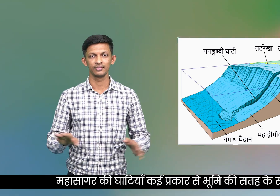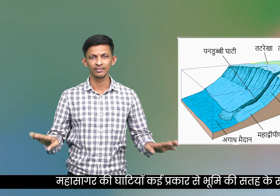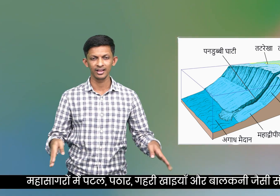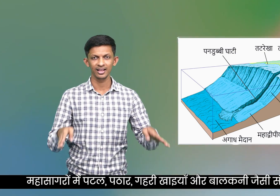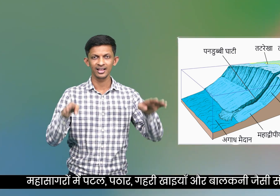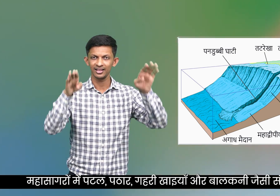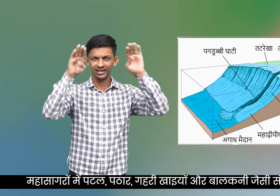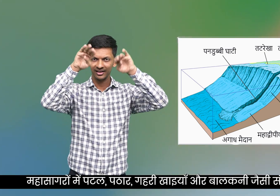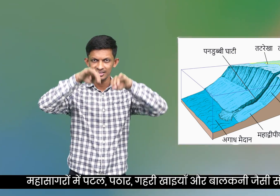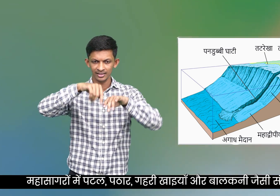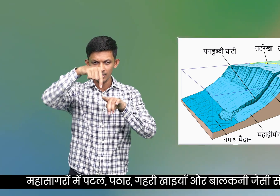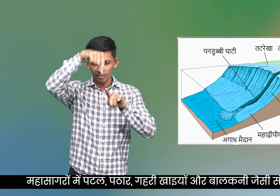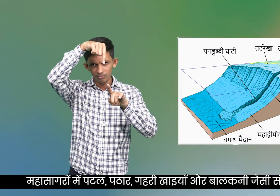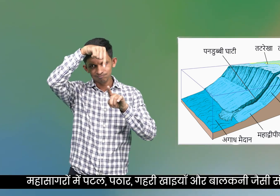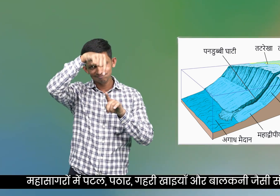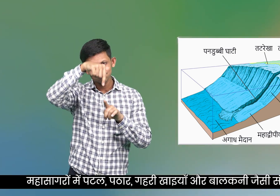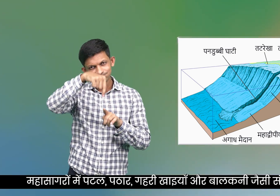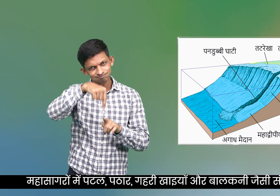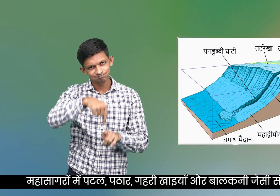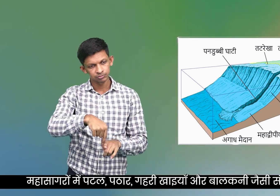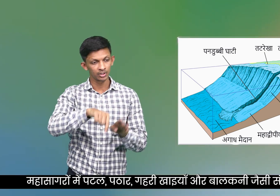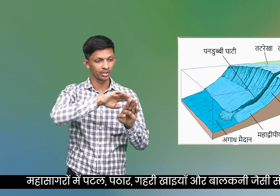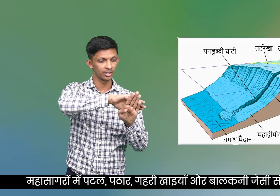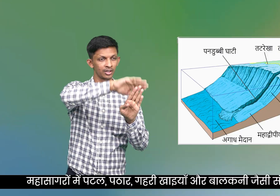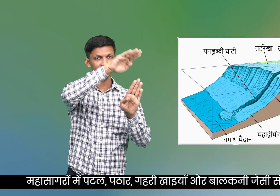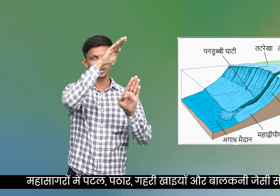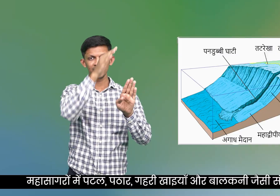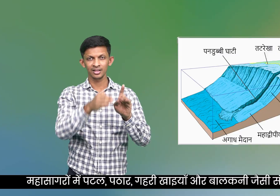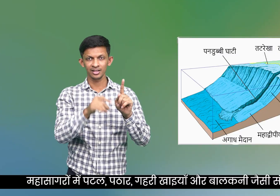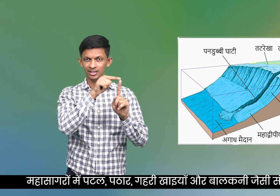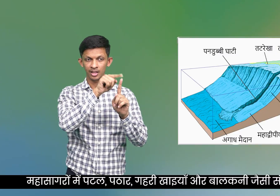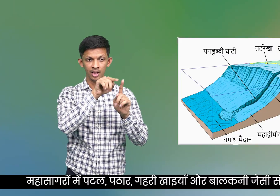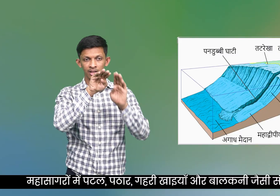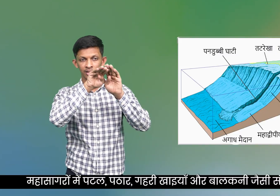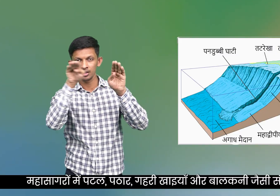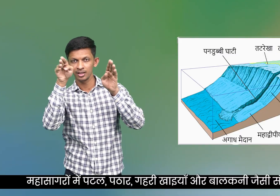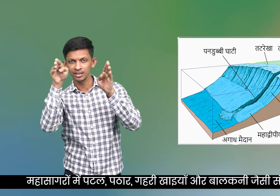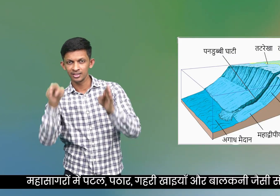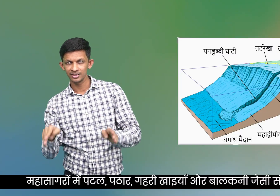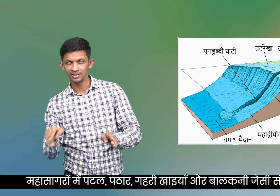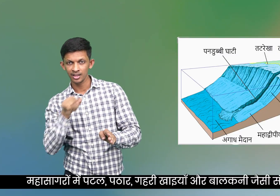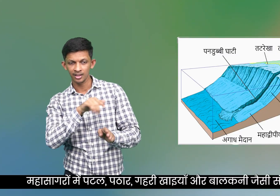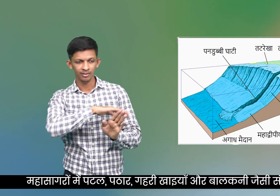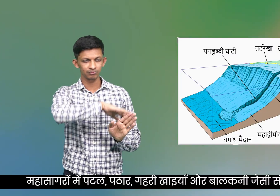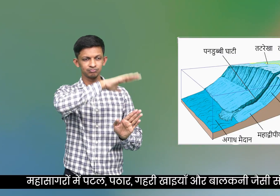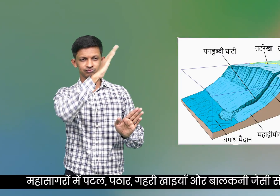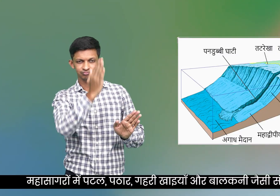हैं। महासागरों में पटल, पठार, गहरी खइयां और